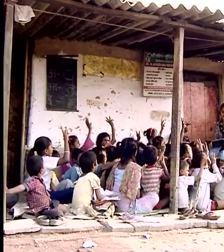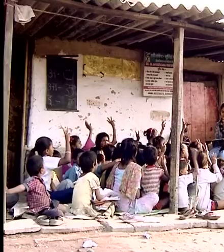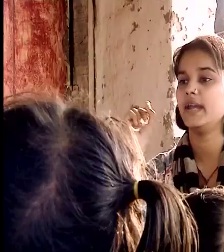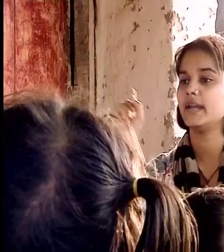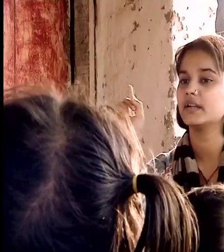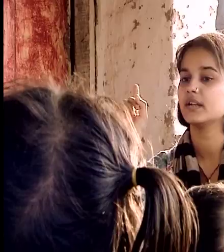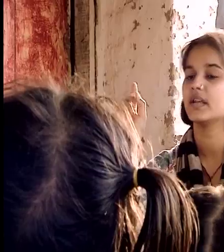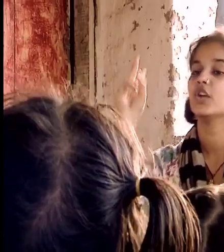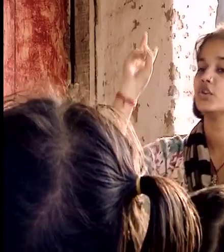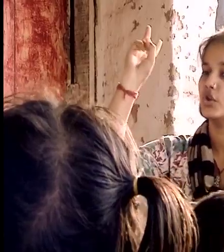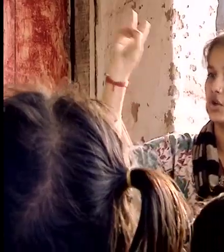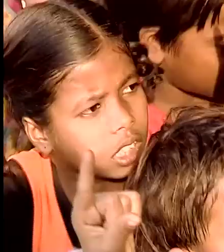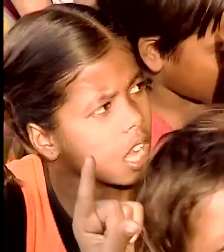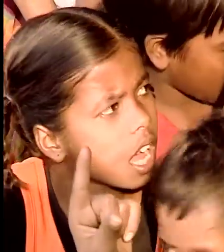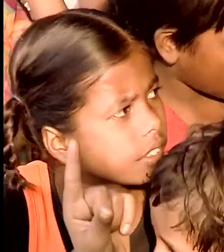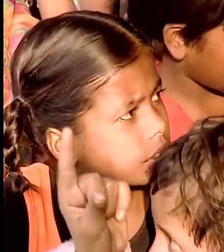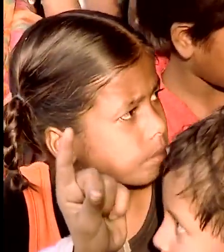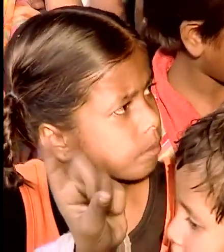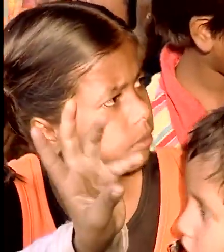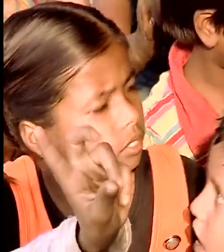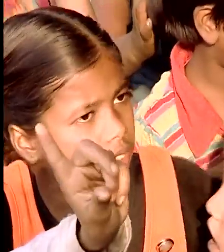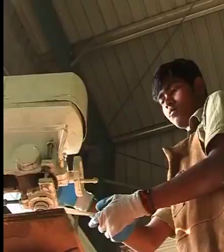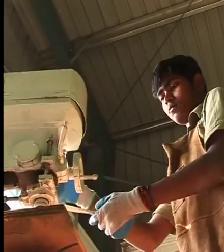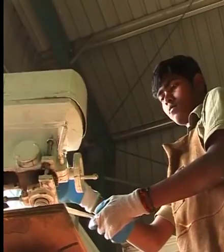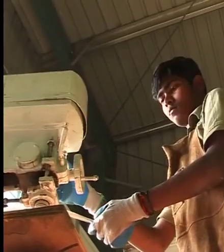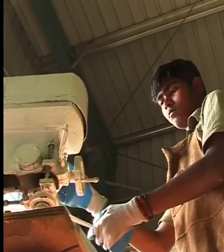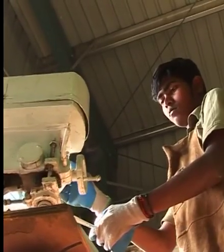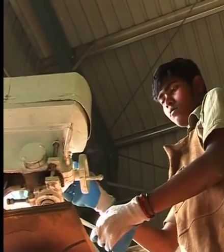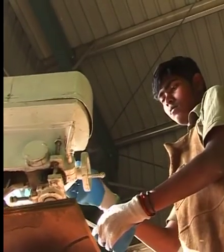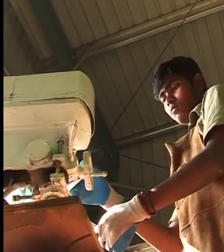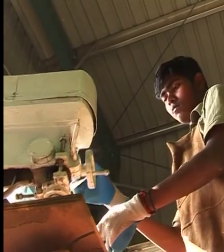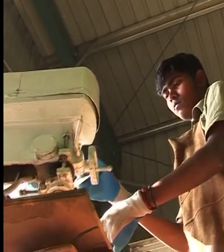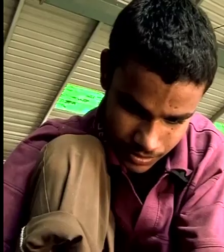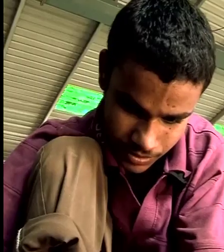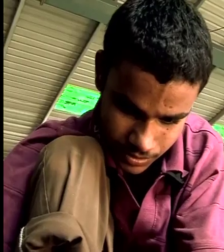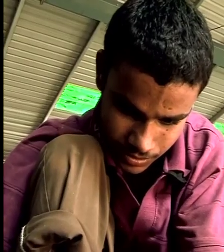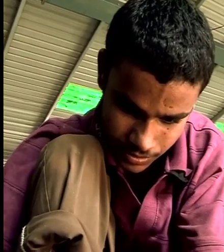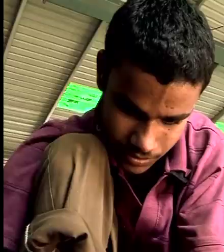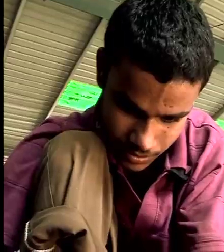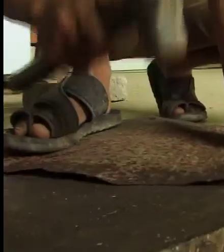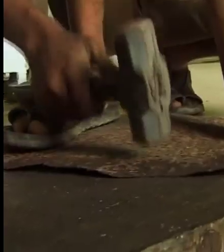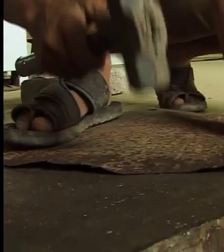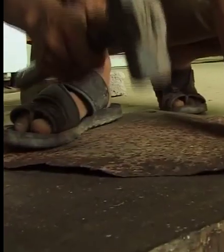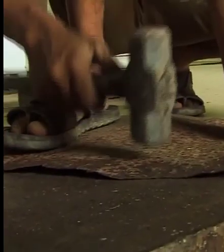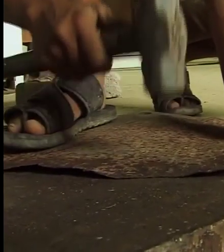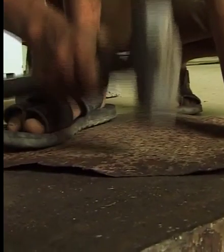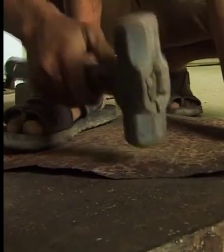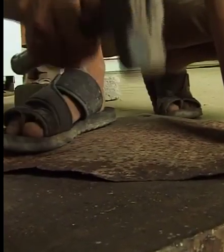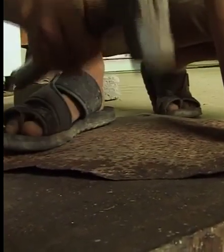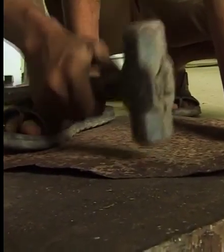सपना है या वे बच्चे जो परिवार की रोजी रोटी कमाने के लिए बीच में ही स्कूल छोड़ने पर मजबूर हो